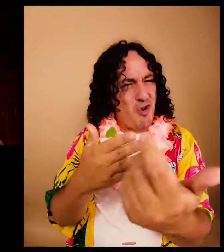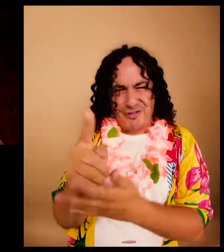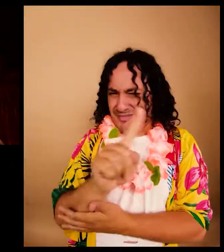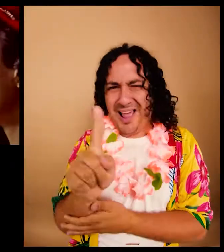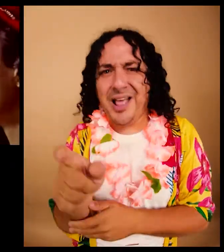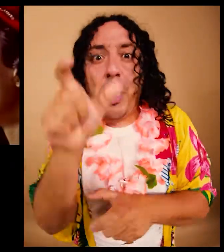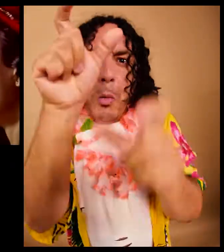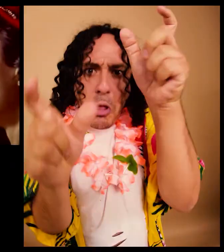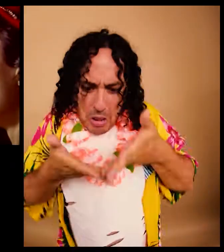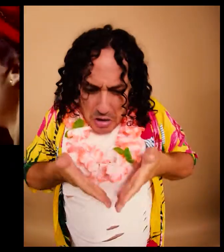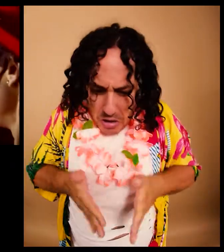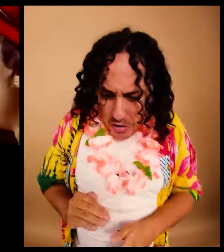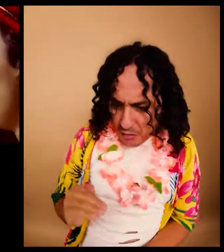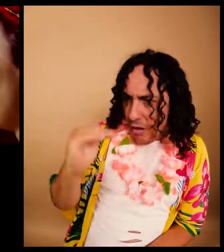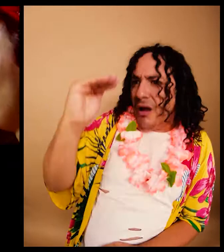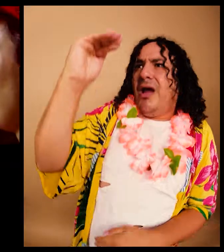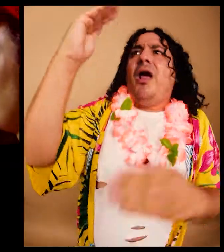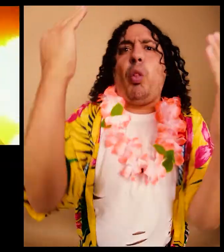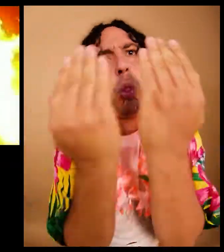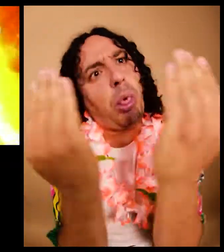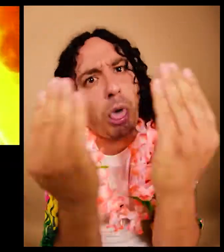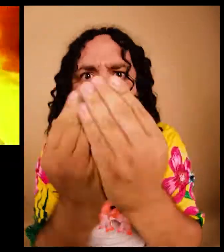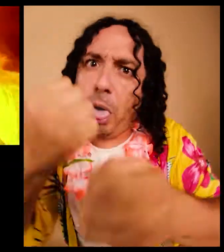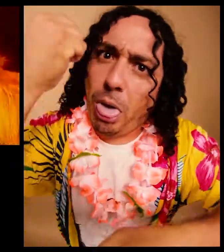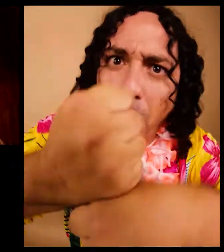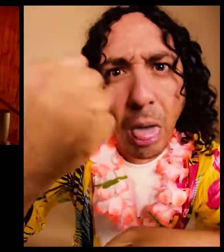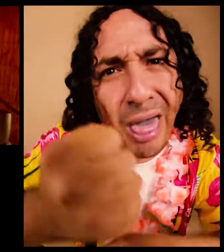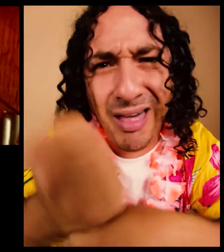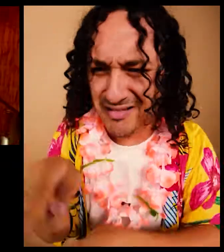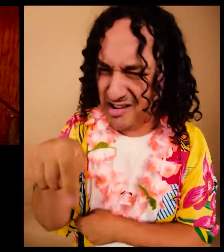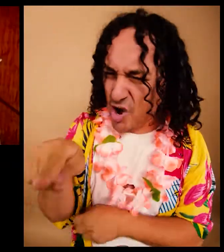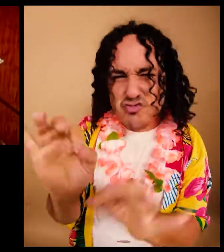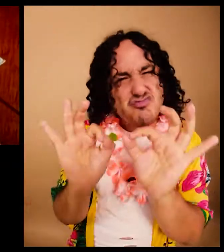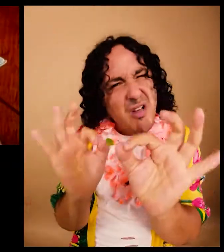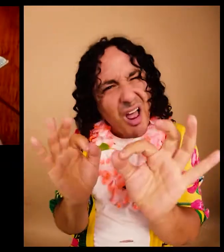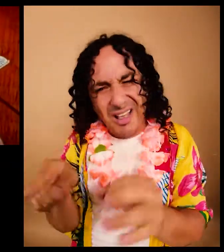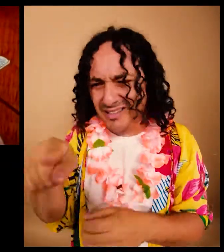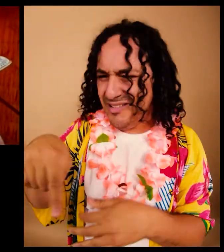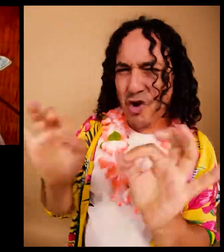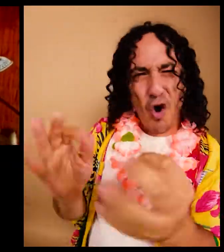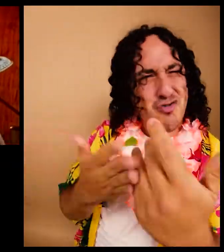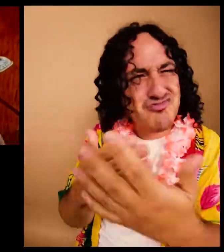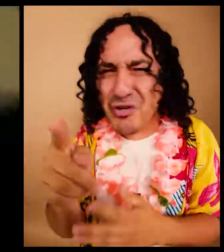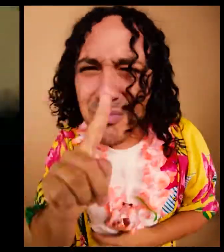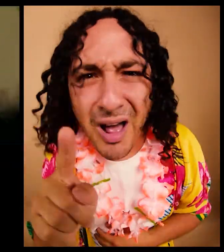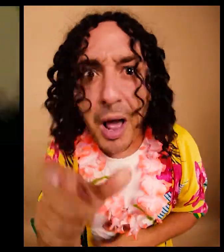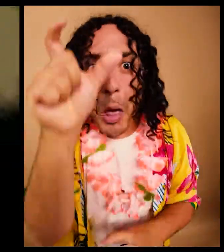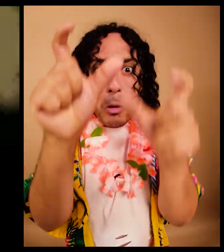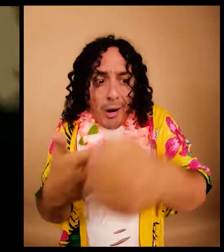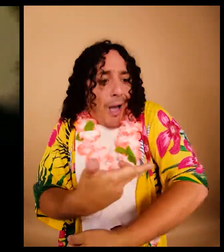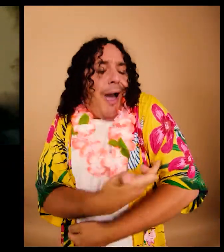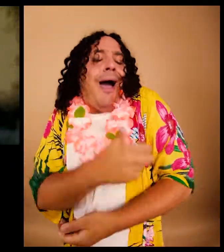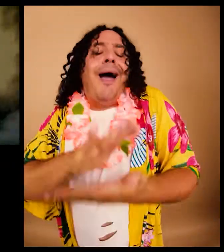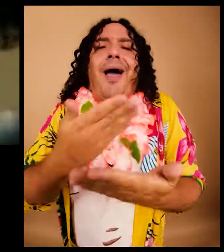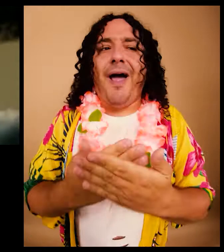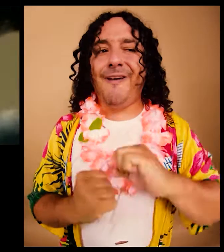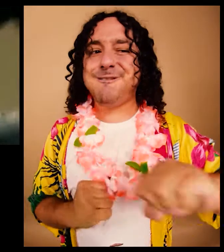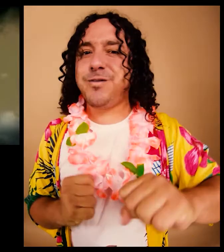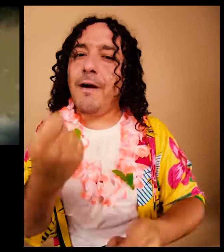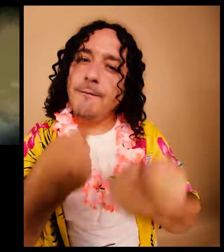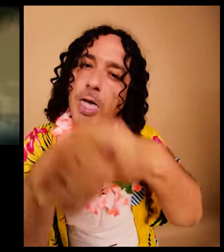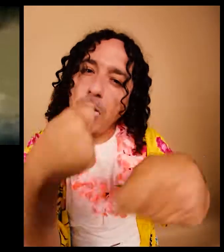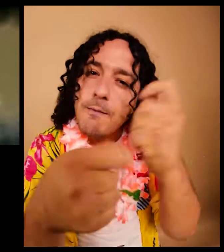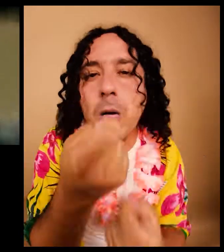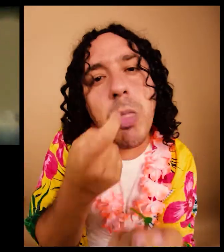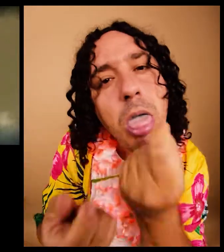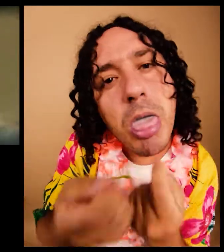verdad? ¿Será normal o será normal nacer, crecer, estudiar y trabajar? ¿Será normal o será